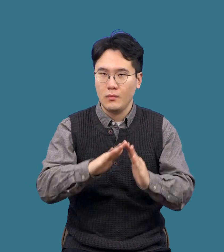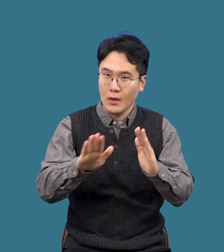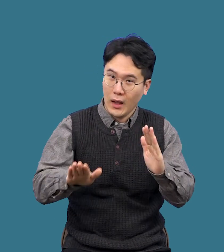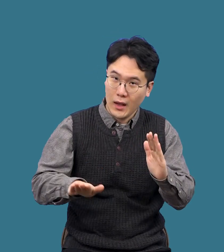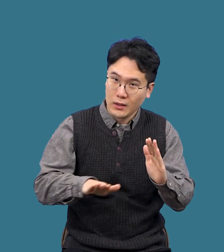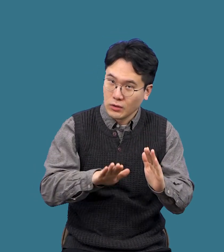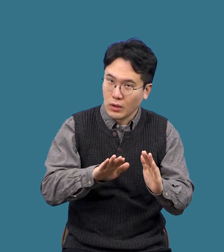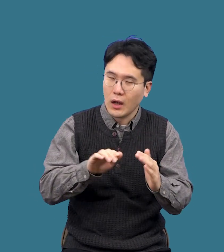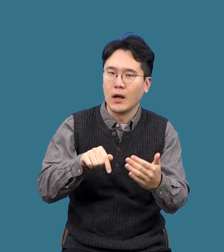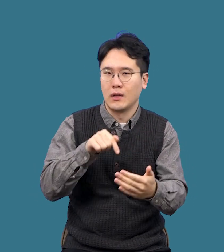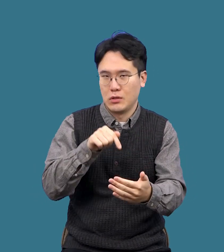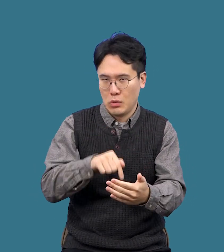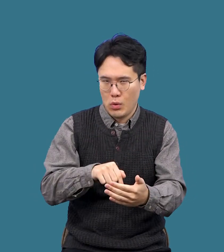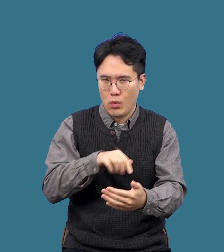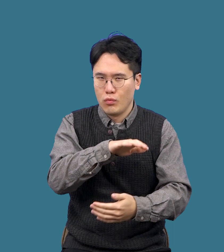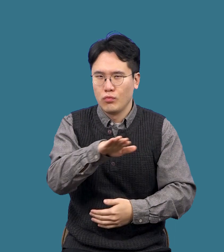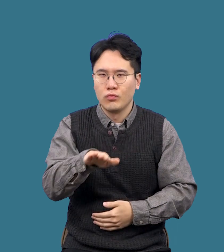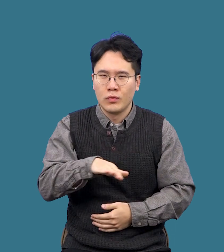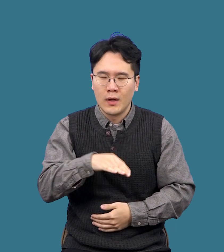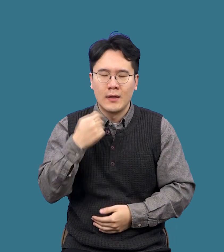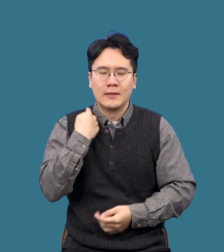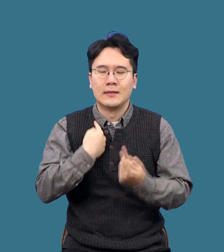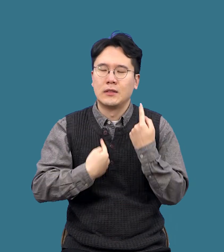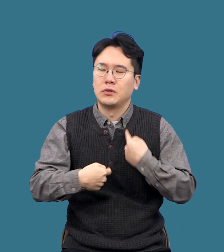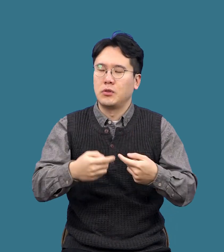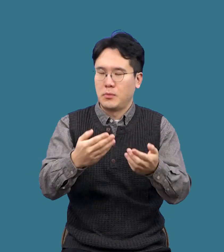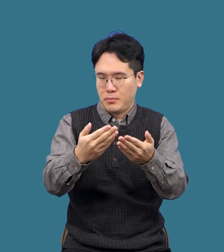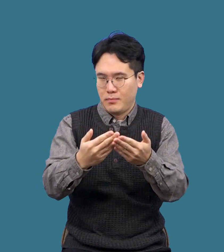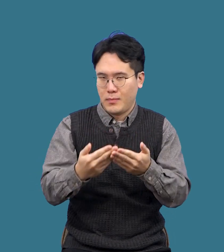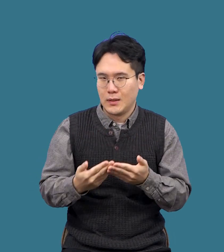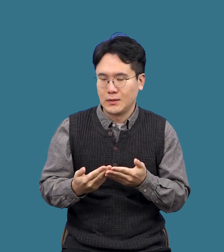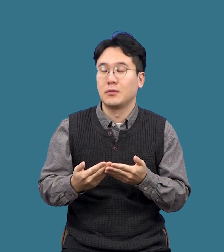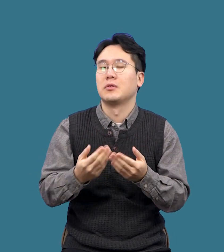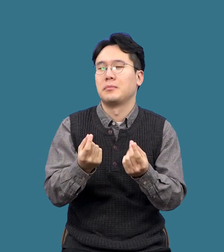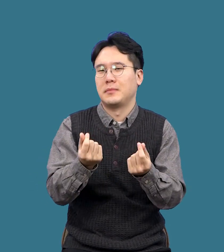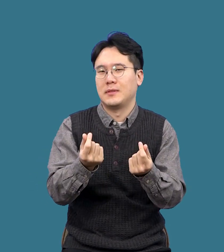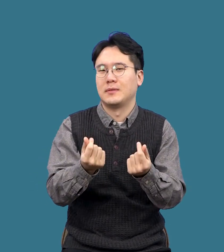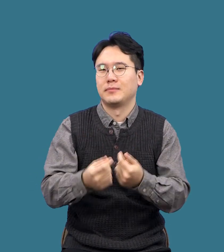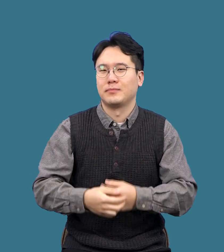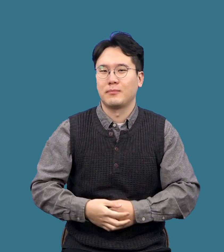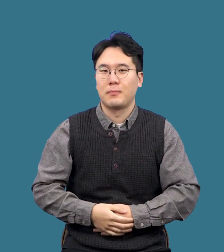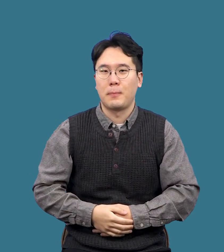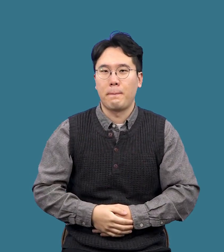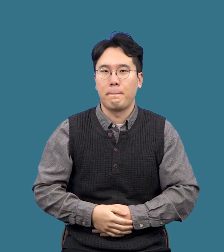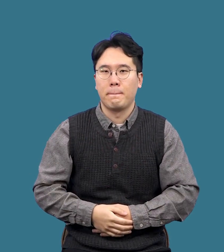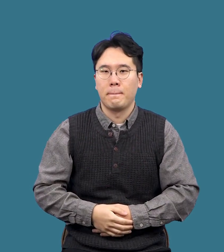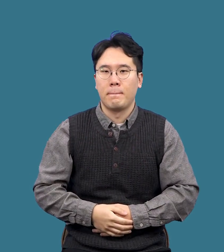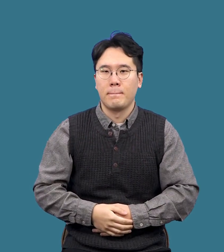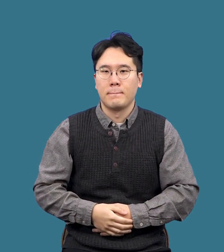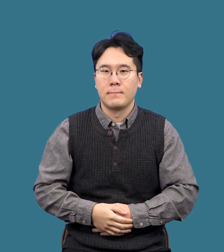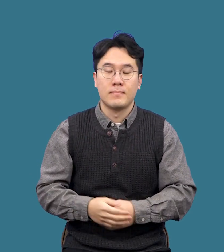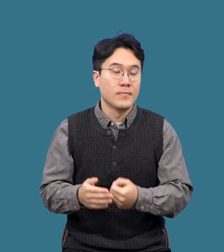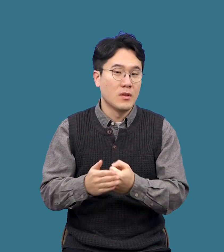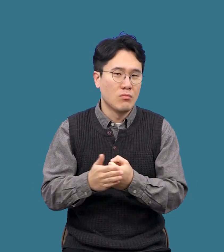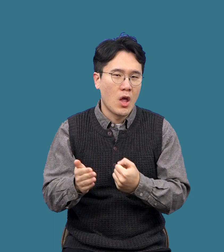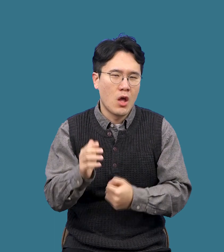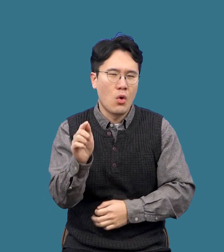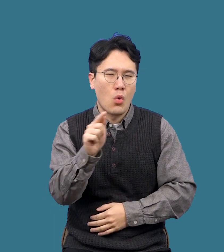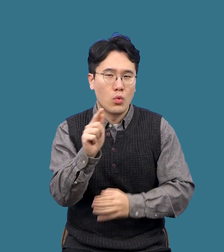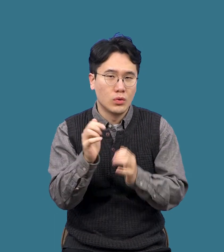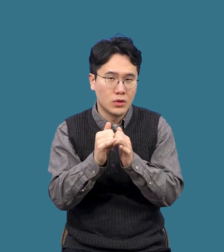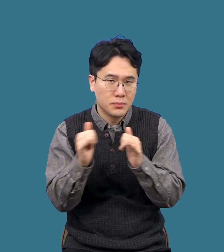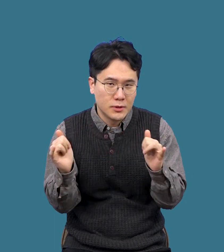받는 경험과 동일한 것입니다. 그래서 어떤 이들은 가정의 필요성을 부인하고